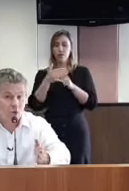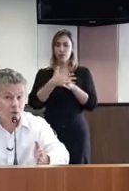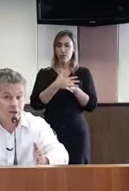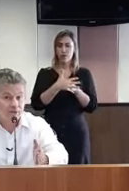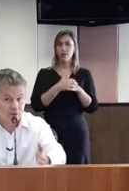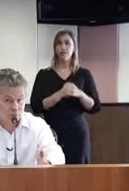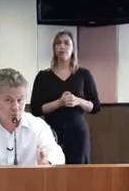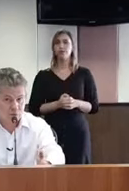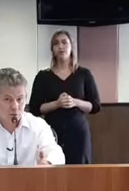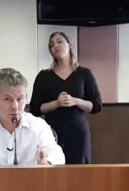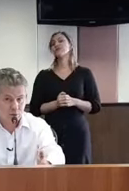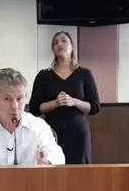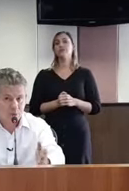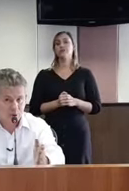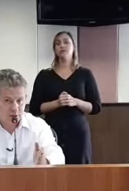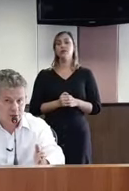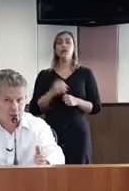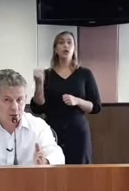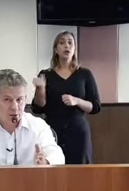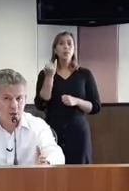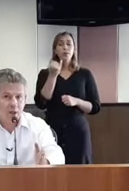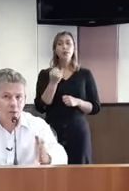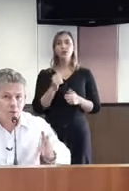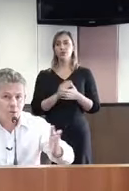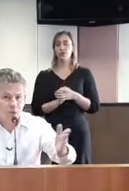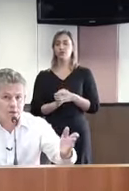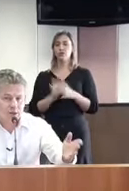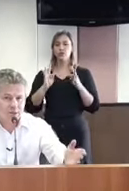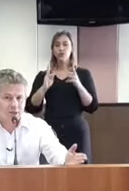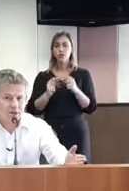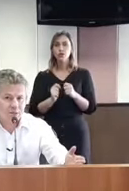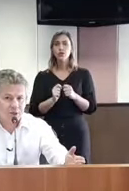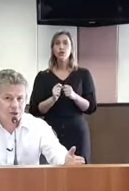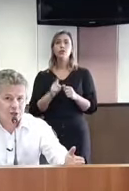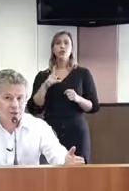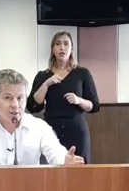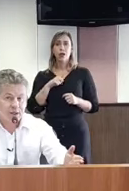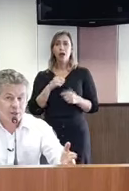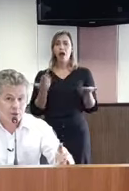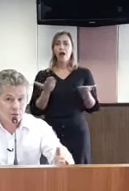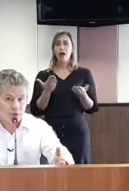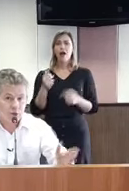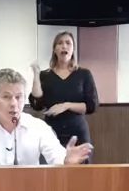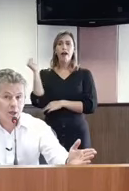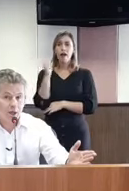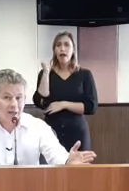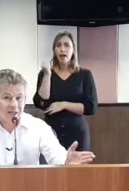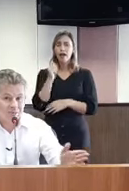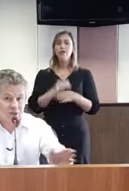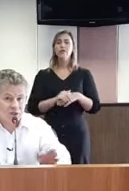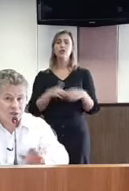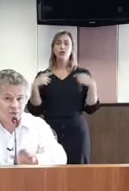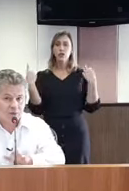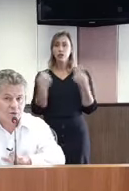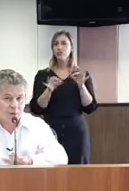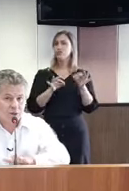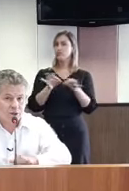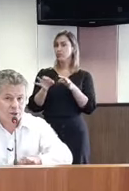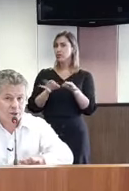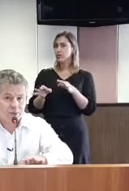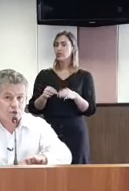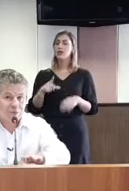ao coronavírus. É importante que, como nós estamos em estado de emergência na saúde, as medidas vão